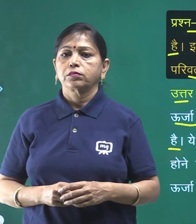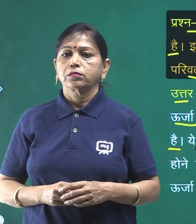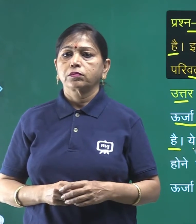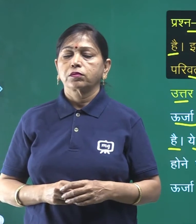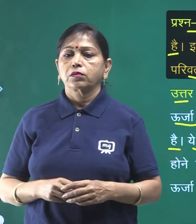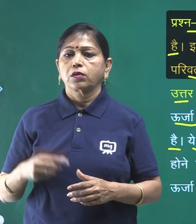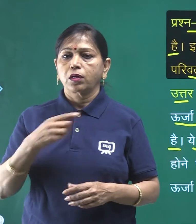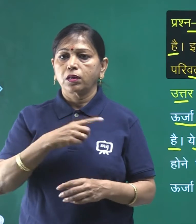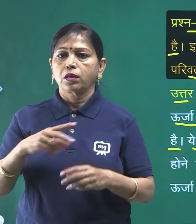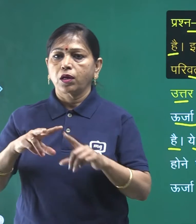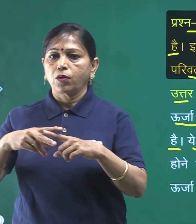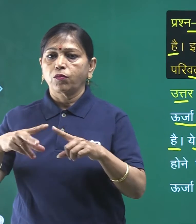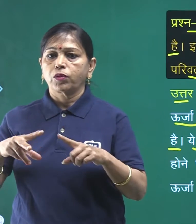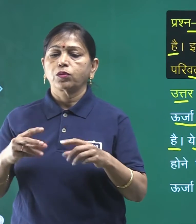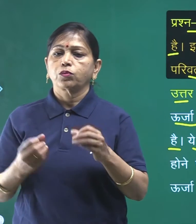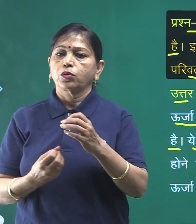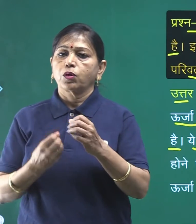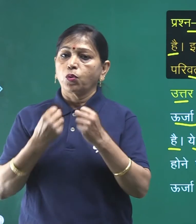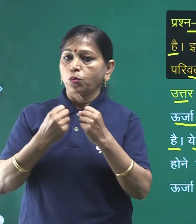ये विद्युत ऊर्जा